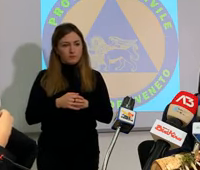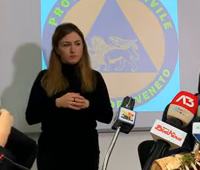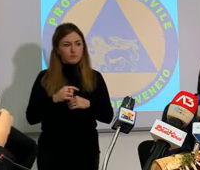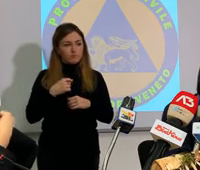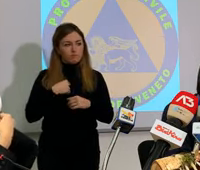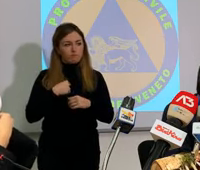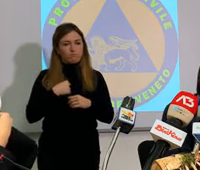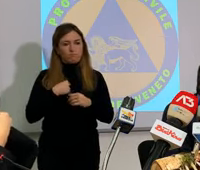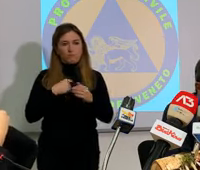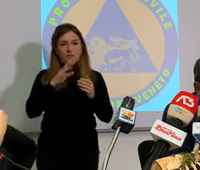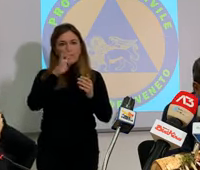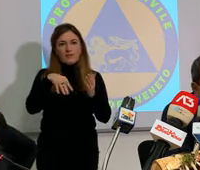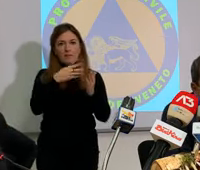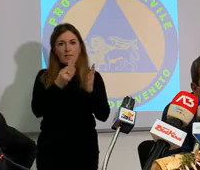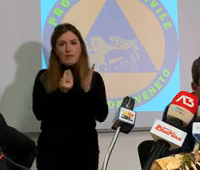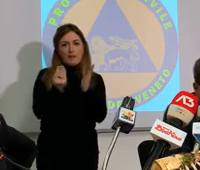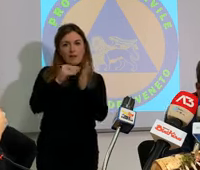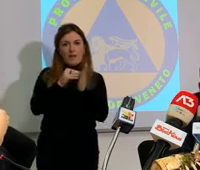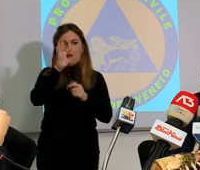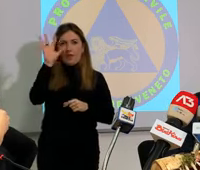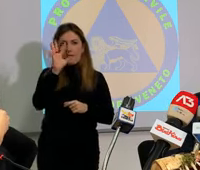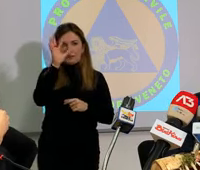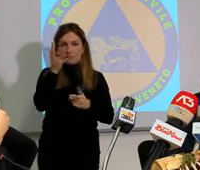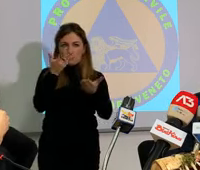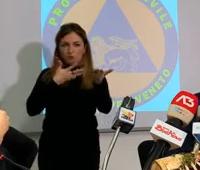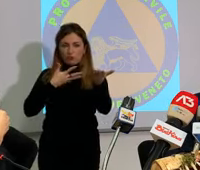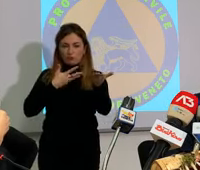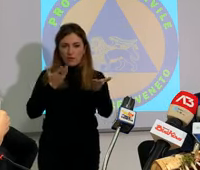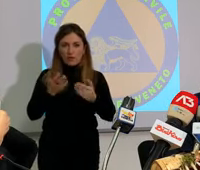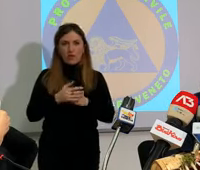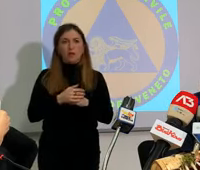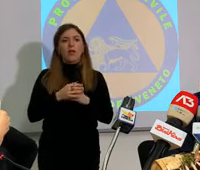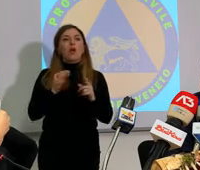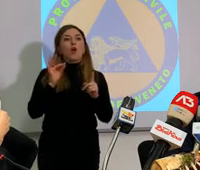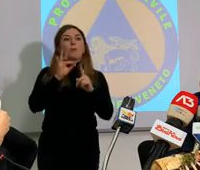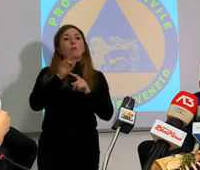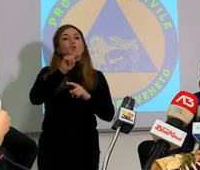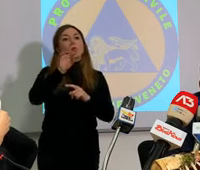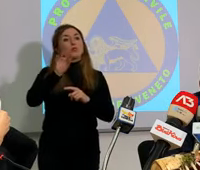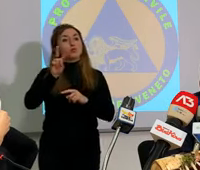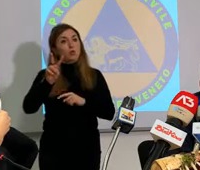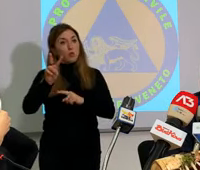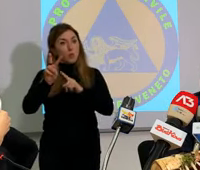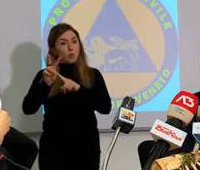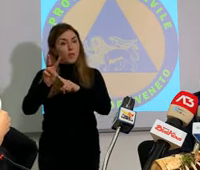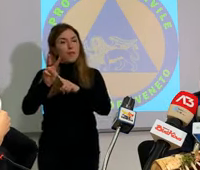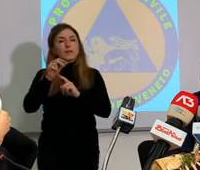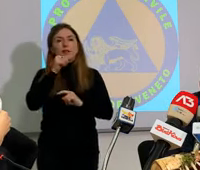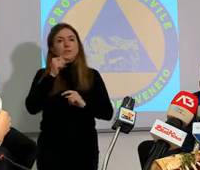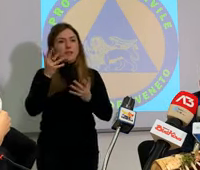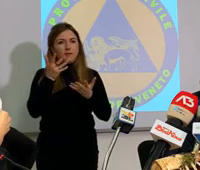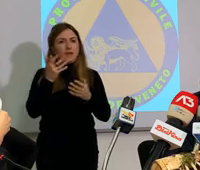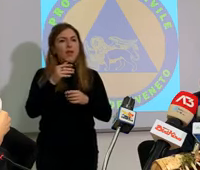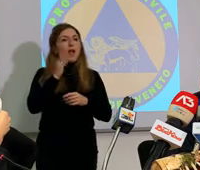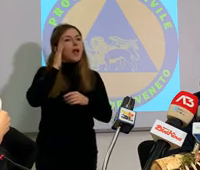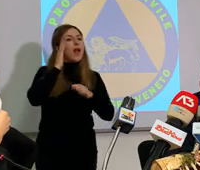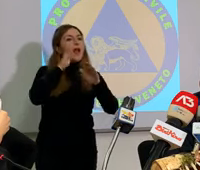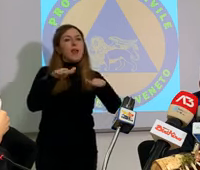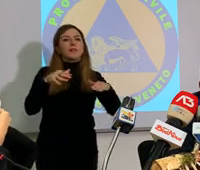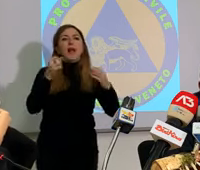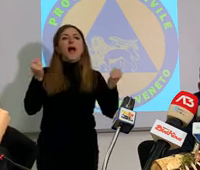di guardarmi un esempio era l'obiettivo 2.2 che era come mi attivi questi letti